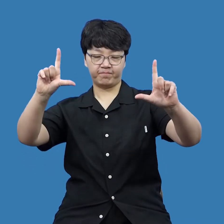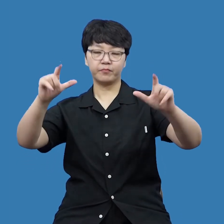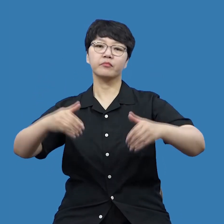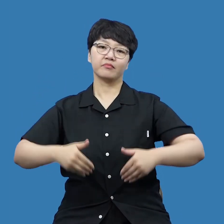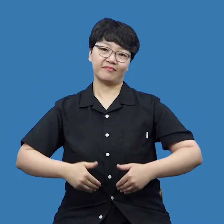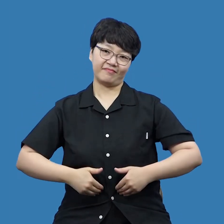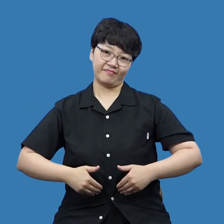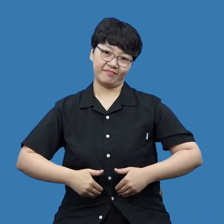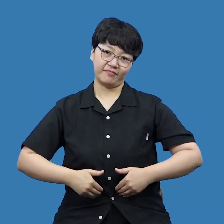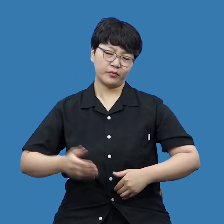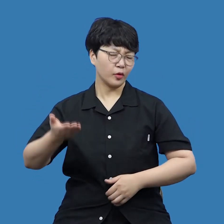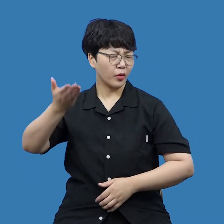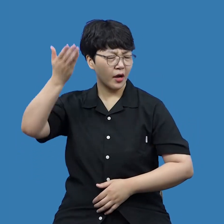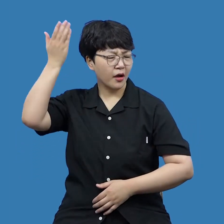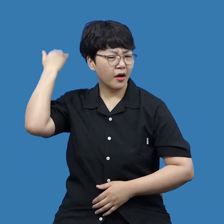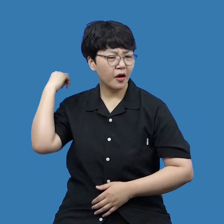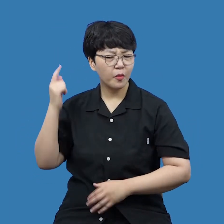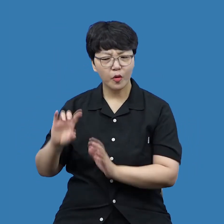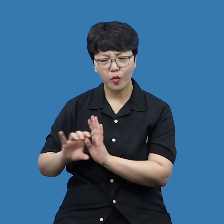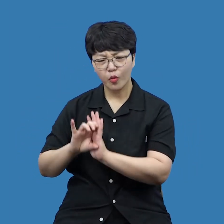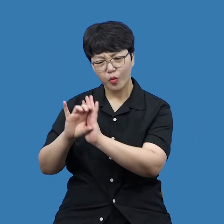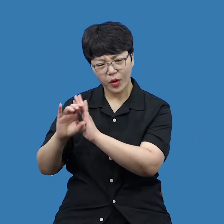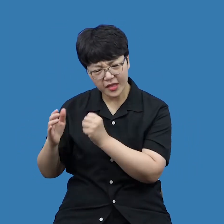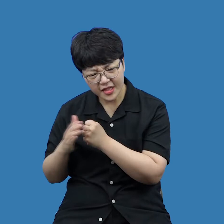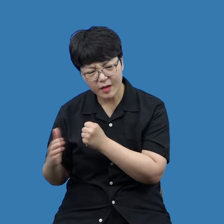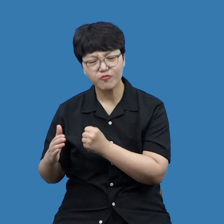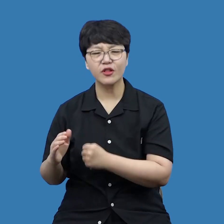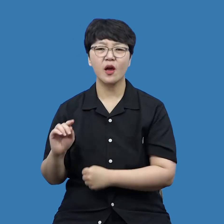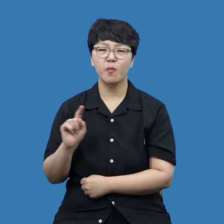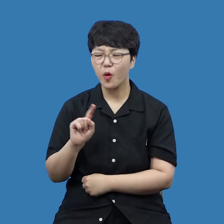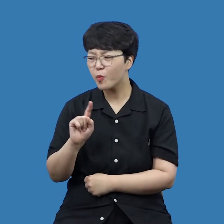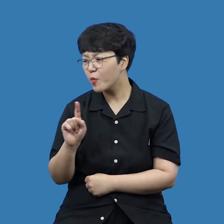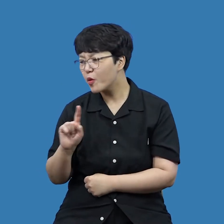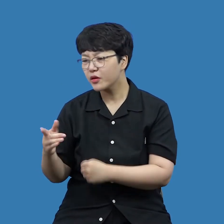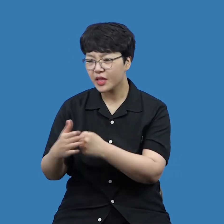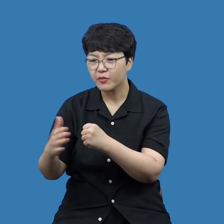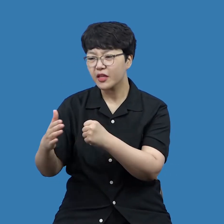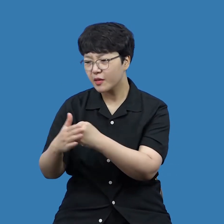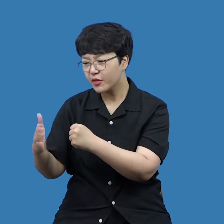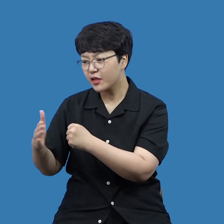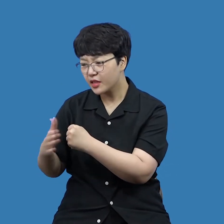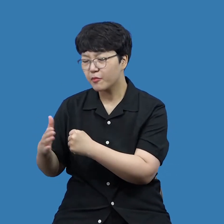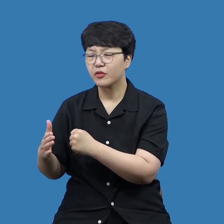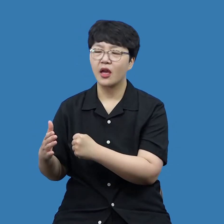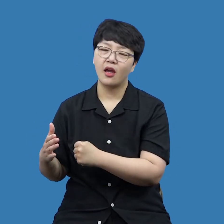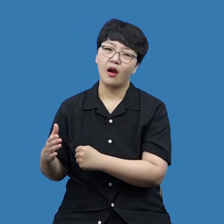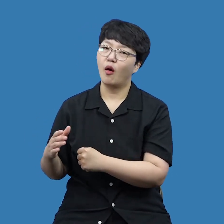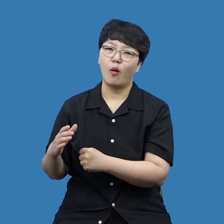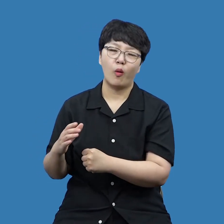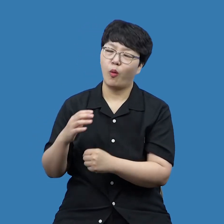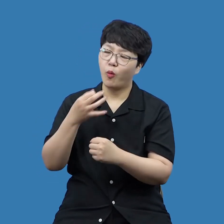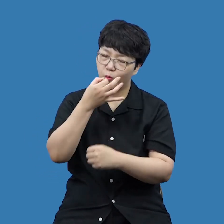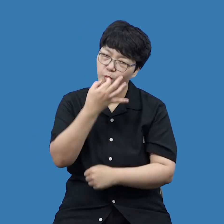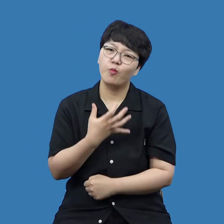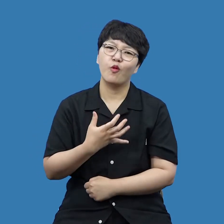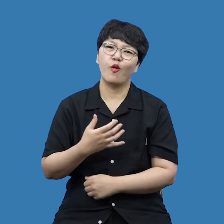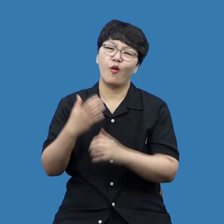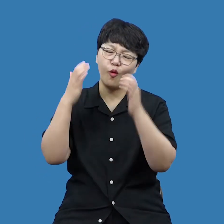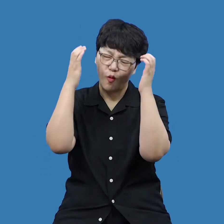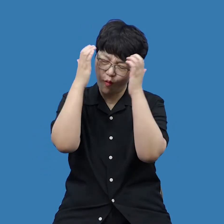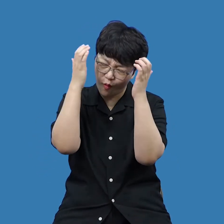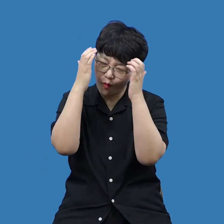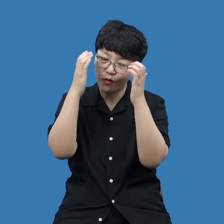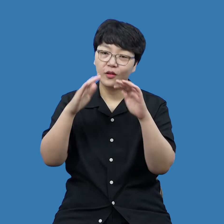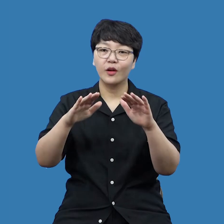해, 코로나로 말미암아 우리가 음습했던 한 해를 뒤로하고 우리는